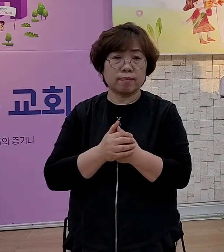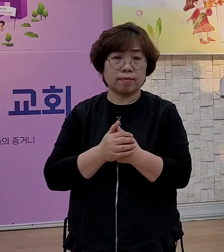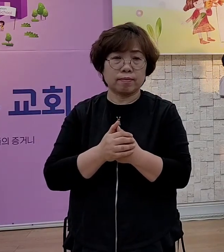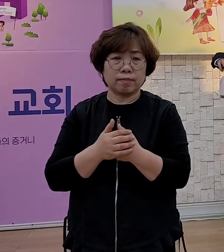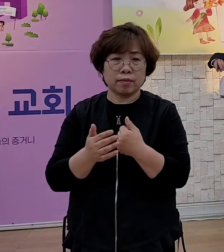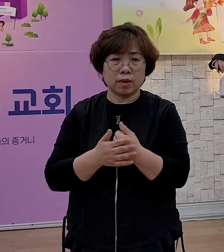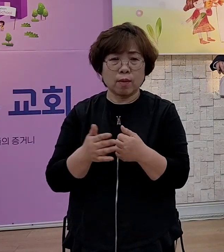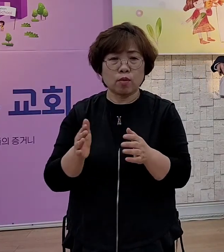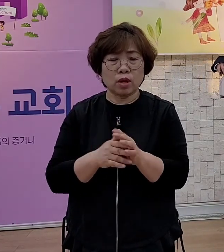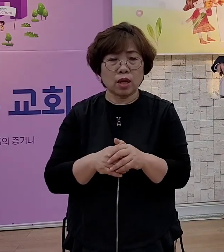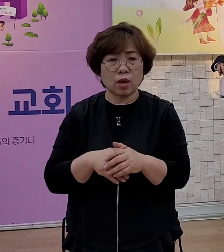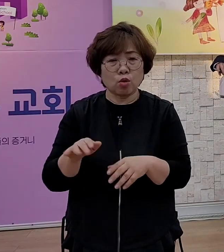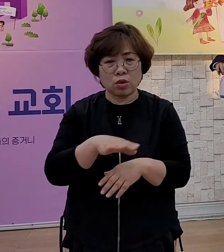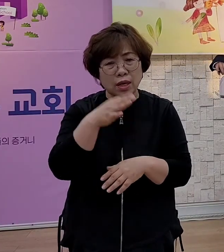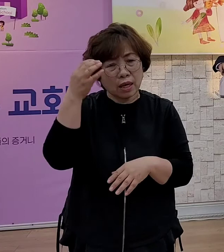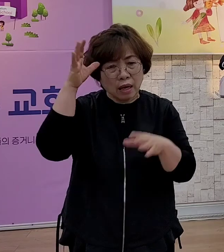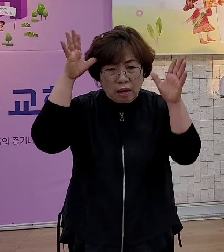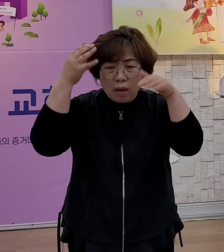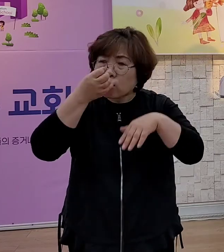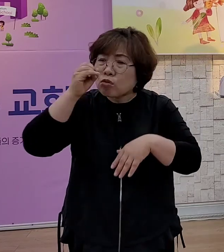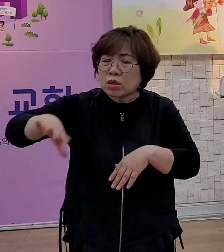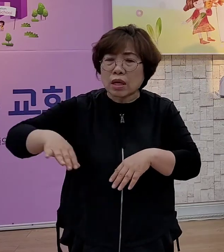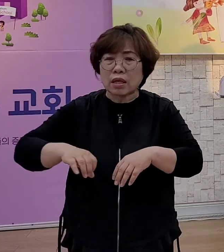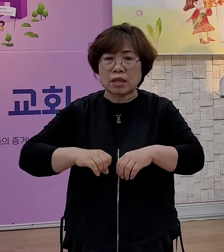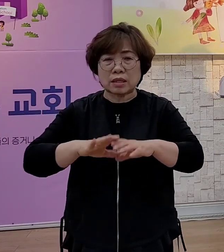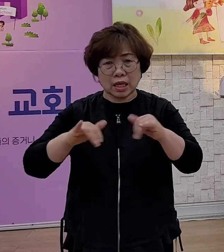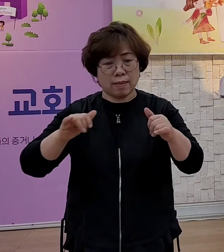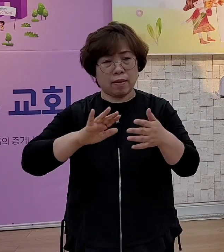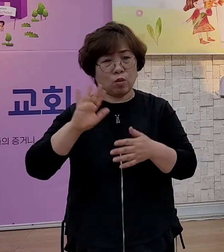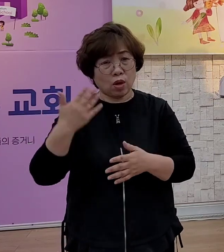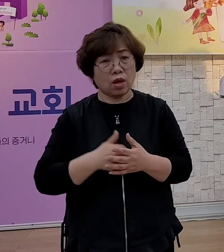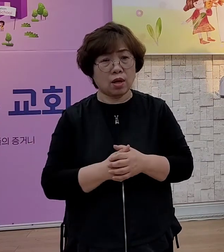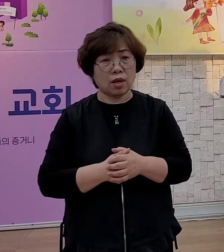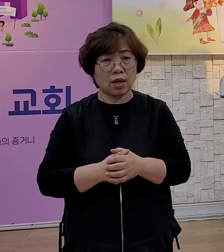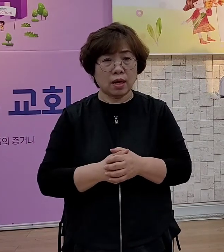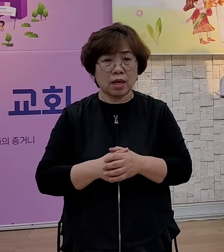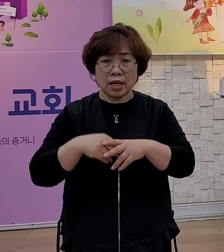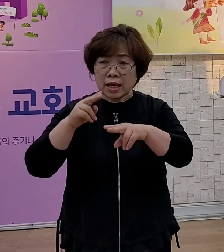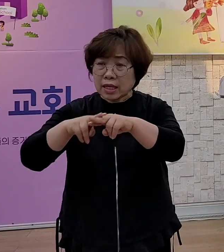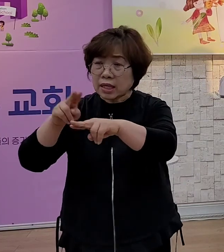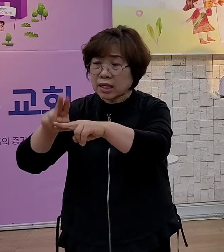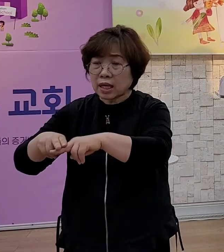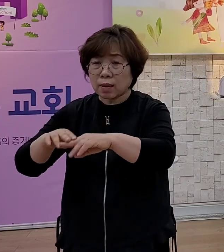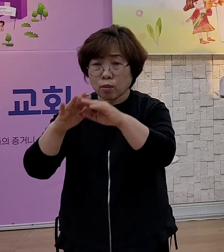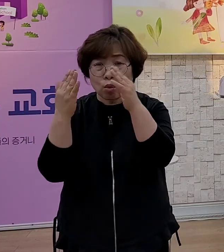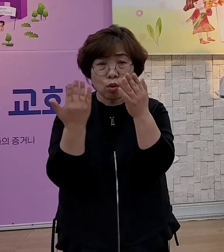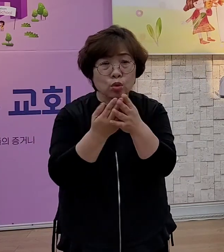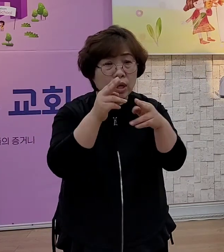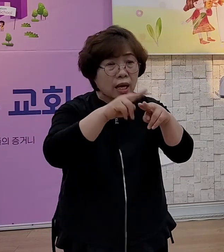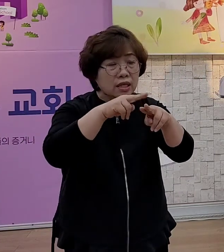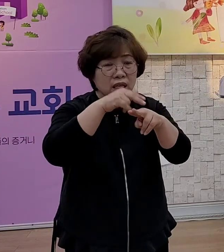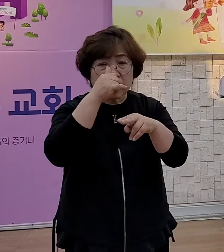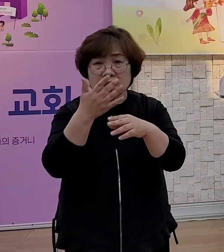이 자리에 앉아있지만 이 말씀이 전혀 들어오지 않는 사람도 있습니다. 저 다 알아요.